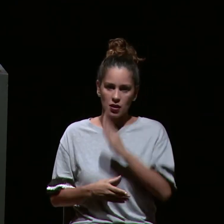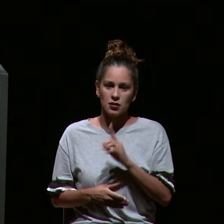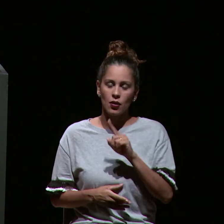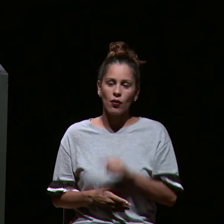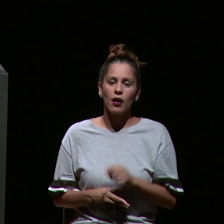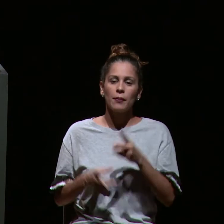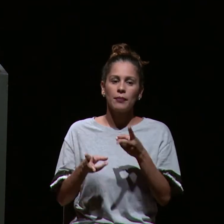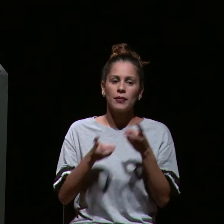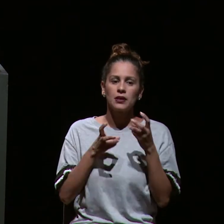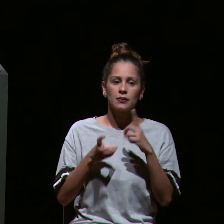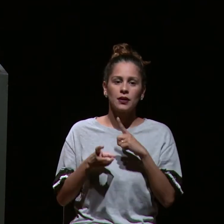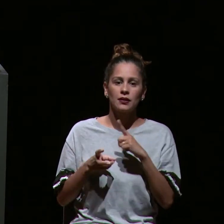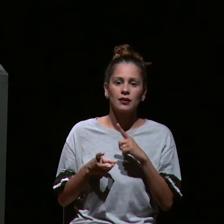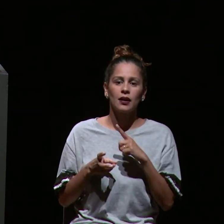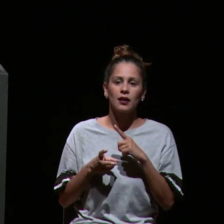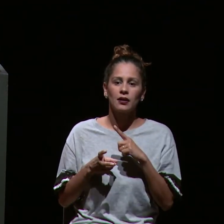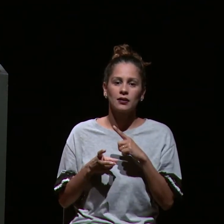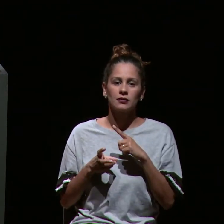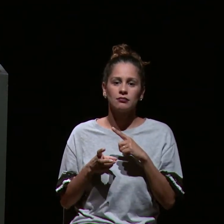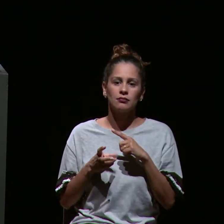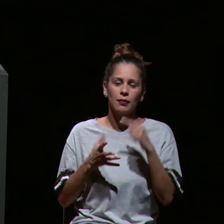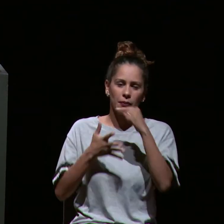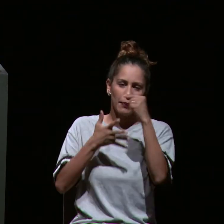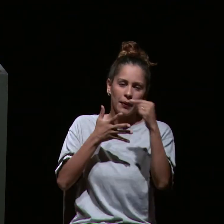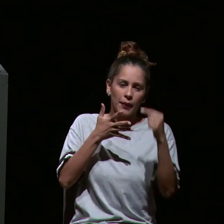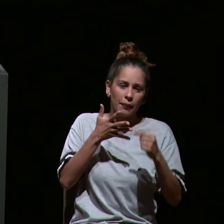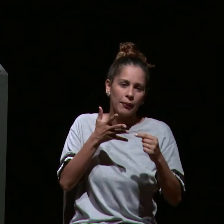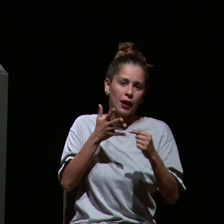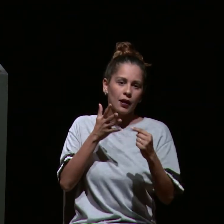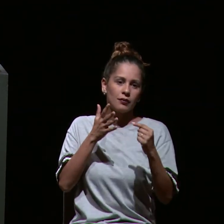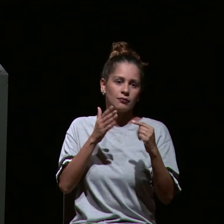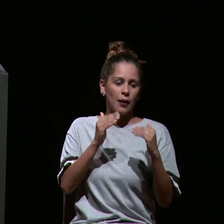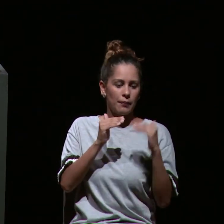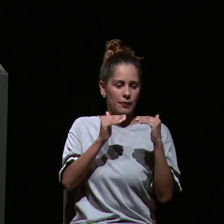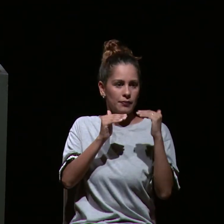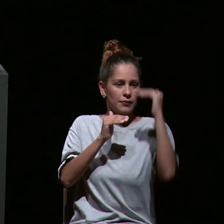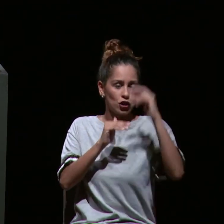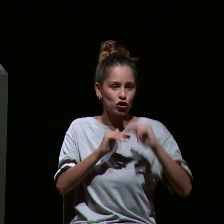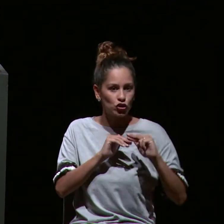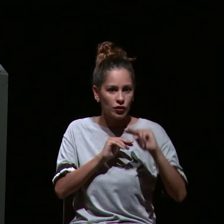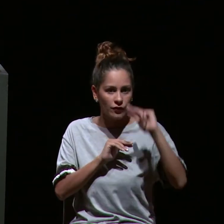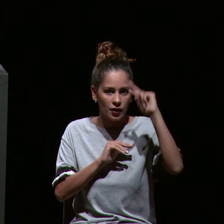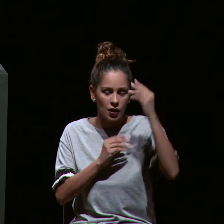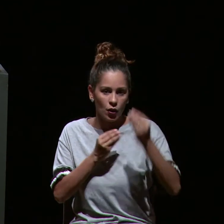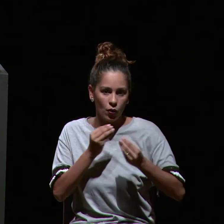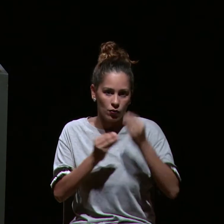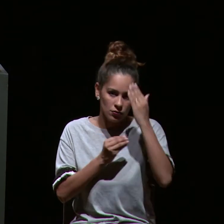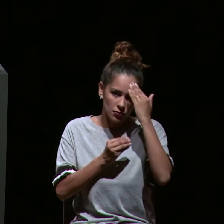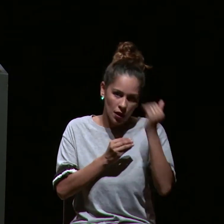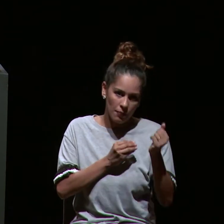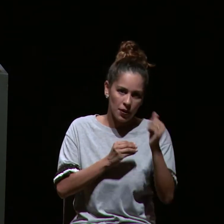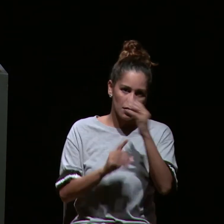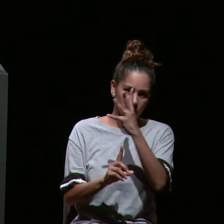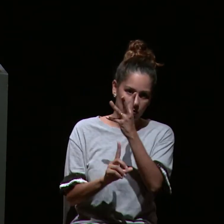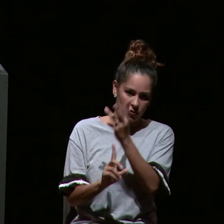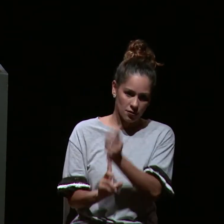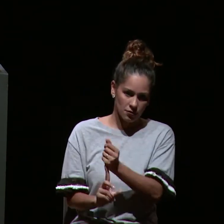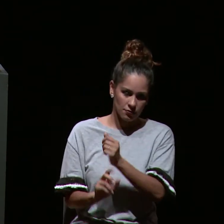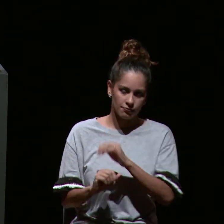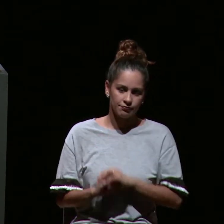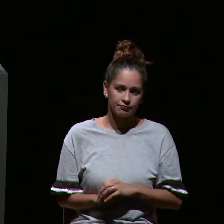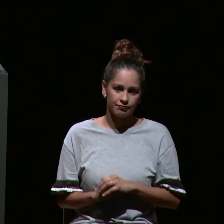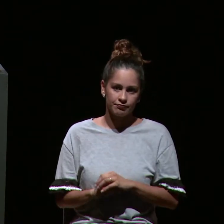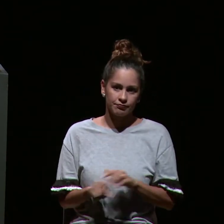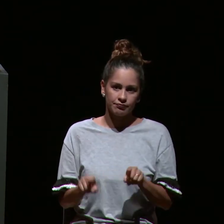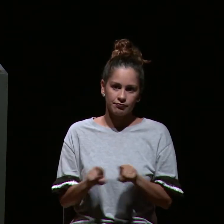em seus mais diferentes níveis, raramente incluídas como formas legítimas do saber e da arte. Reivindicar uma compreensão